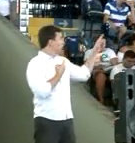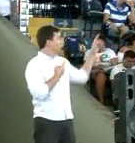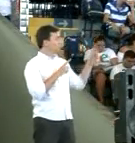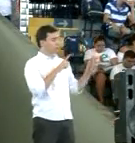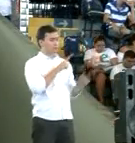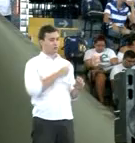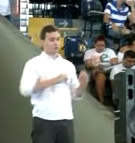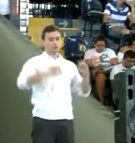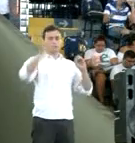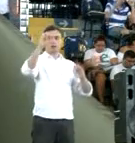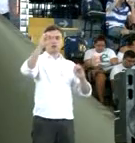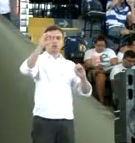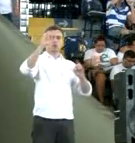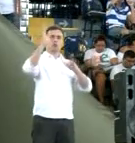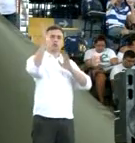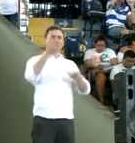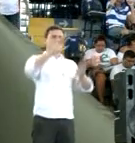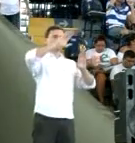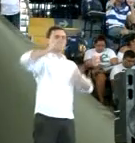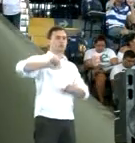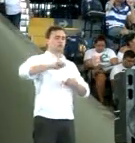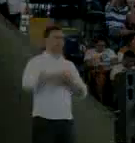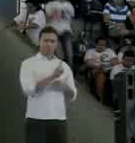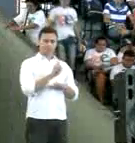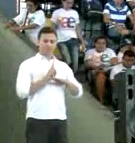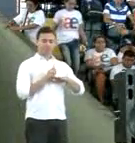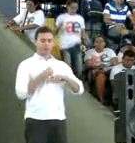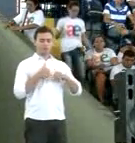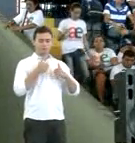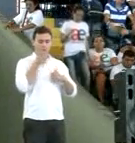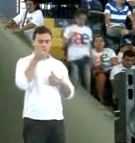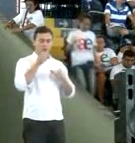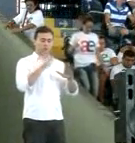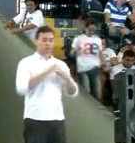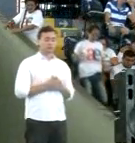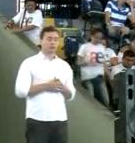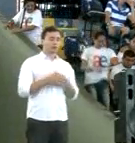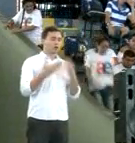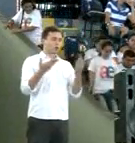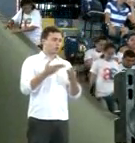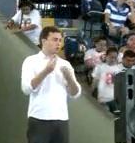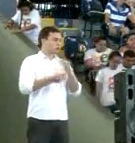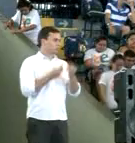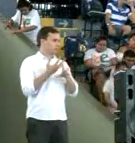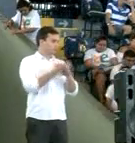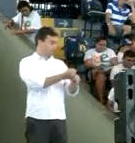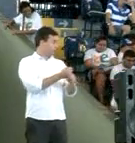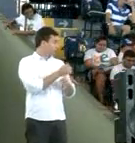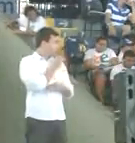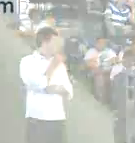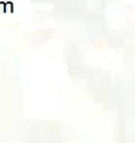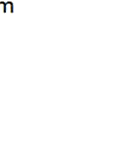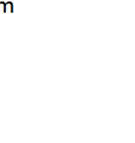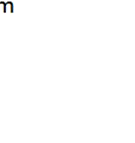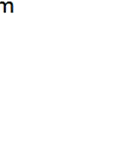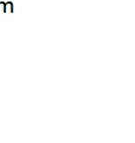em cima, um embaixo. Outro zero, mais um zero. Então, na hora de calcular o que eu tenho,